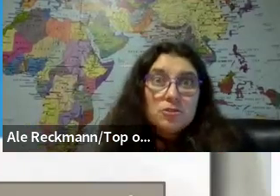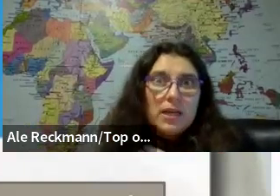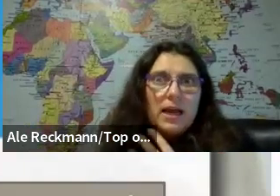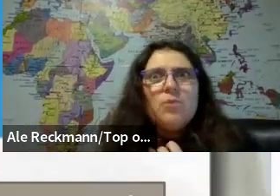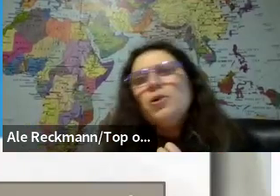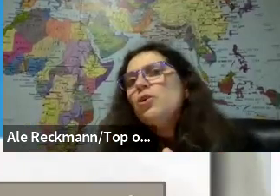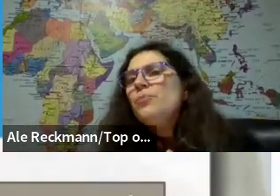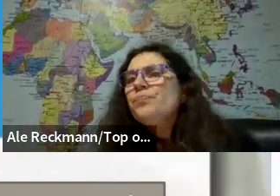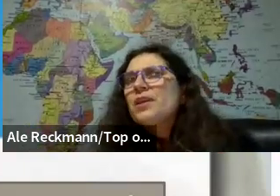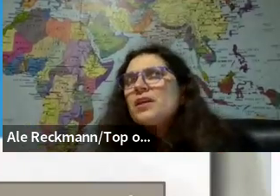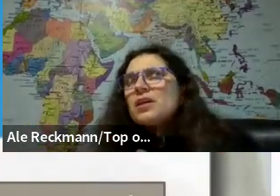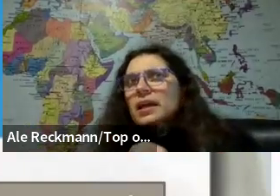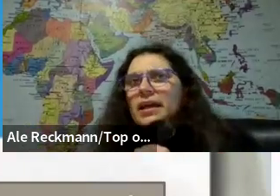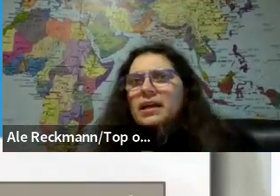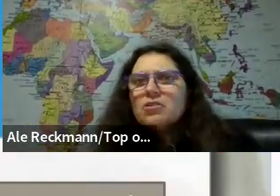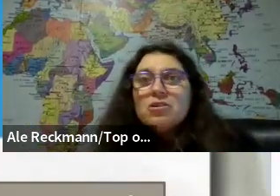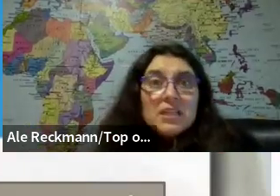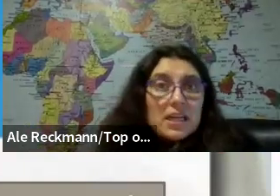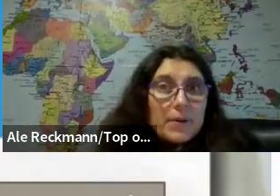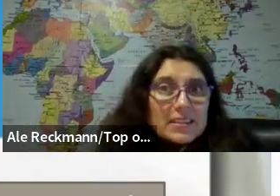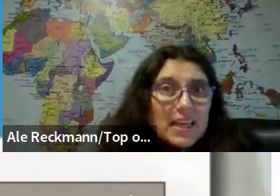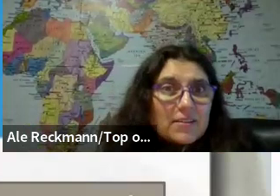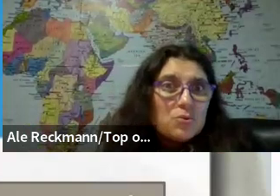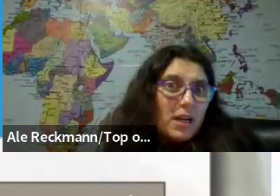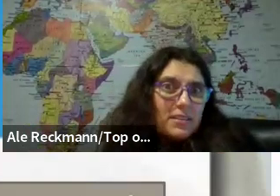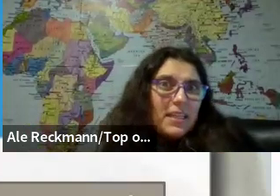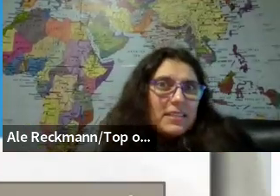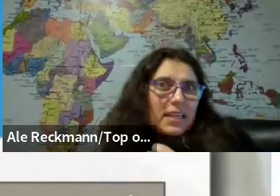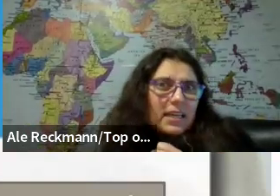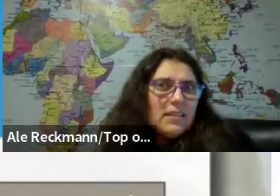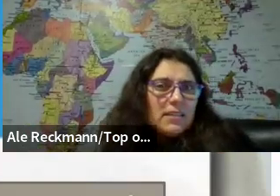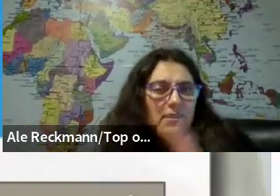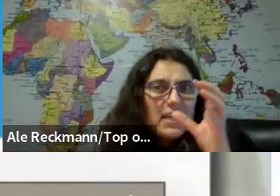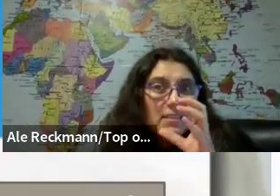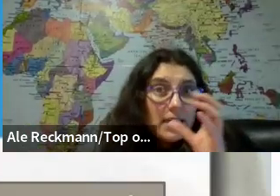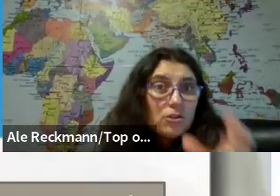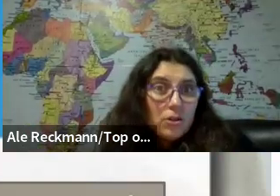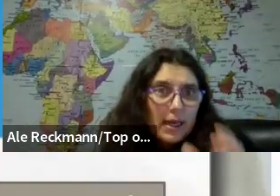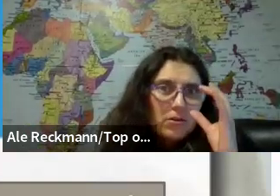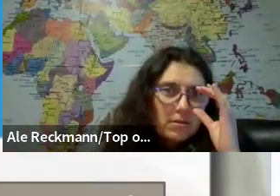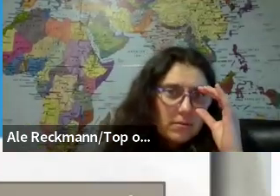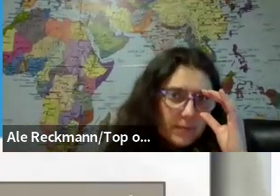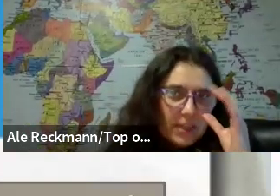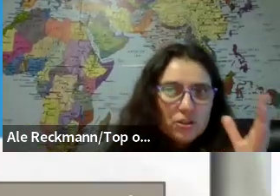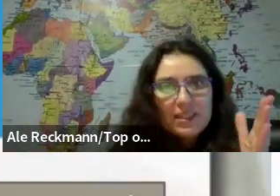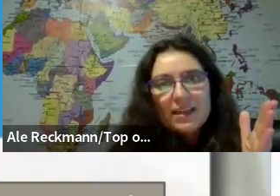una persona a lo mejor con discapacidad visual si es que tiene cierto grado.